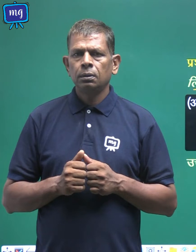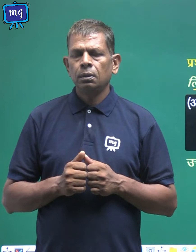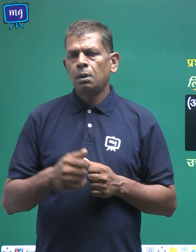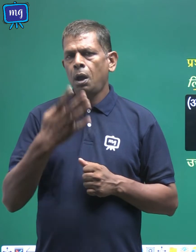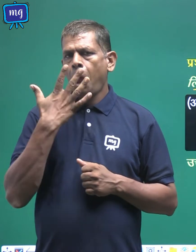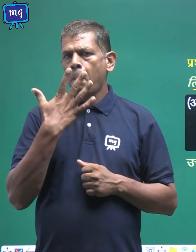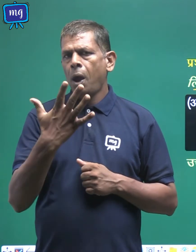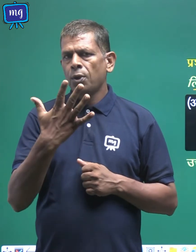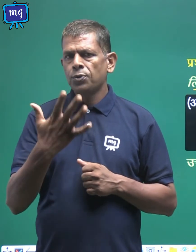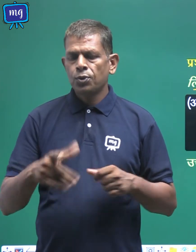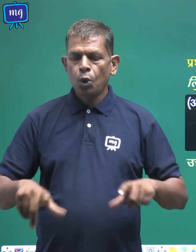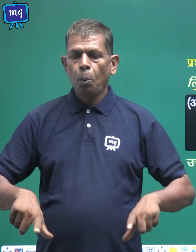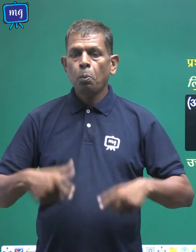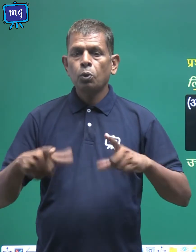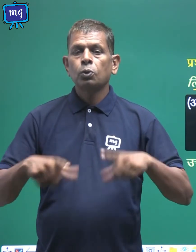5 पौधों के